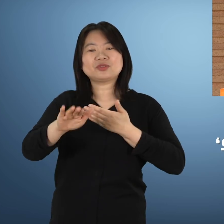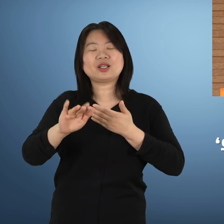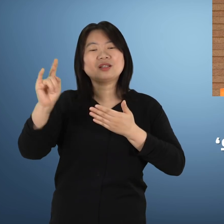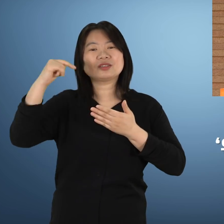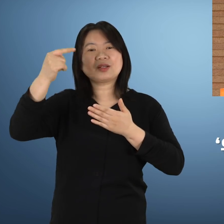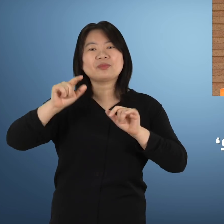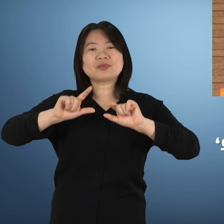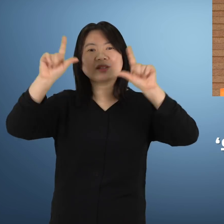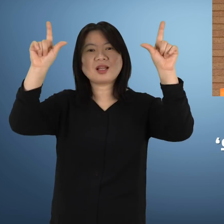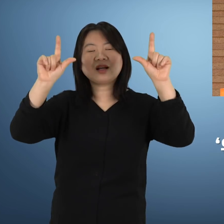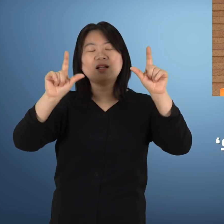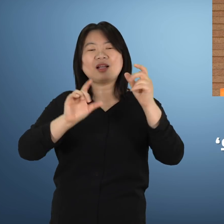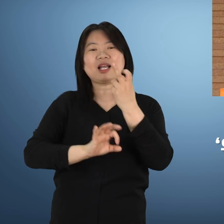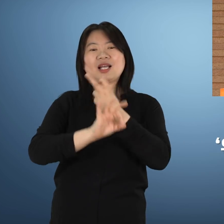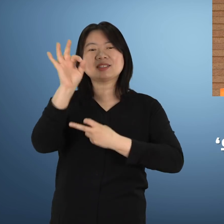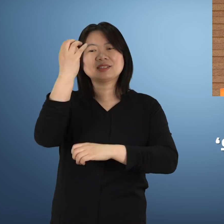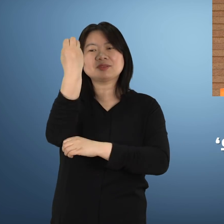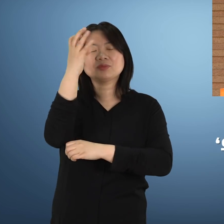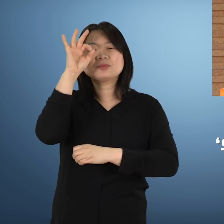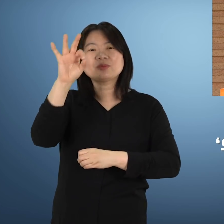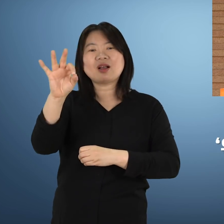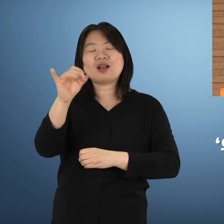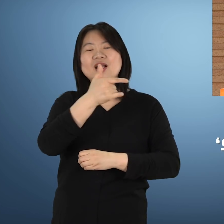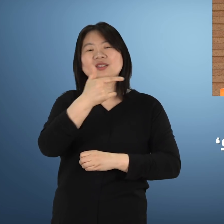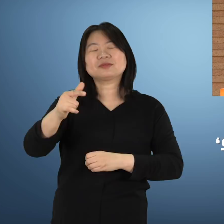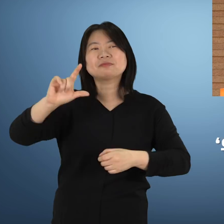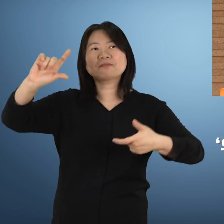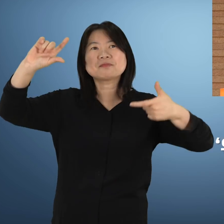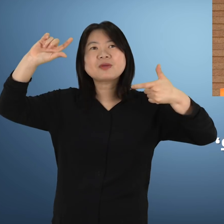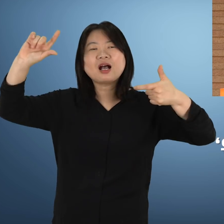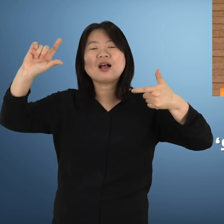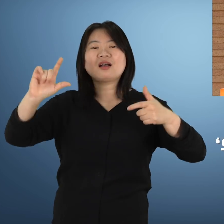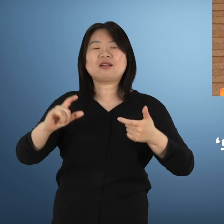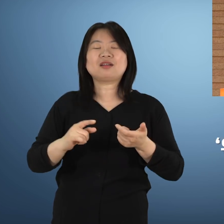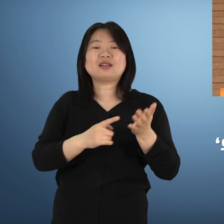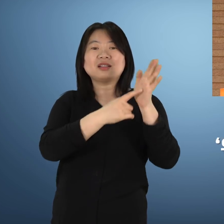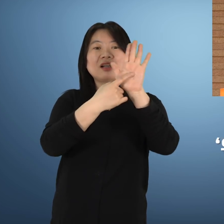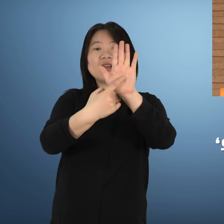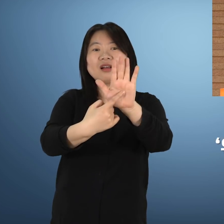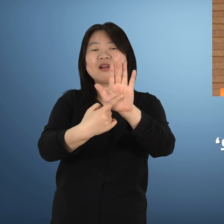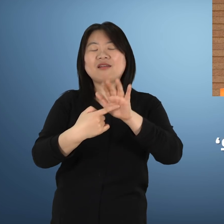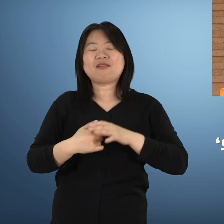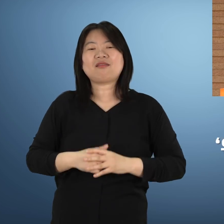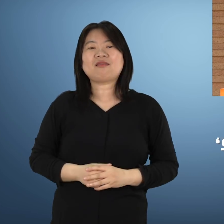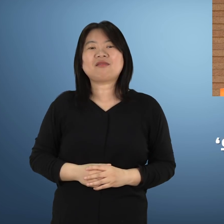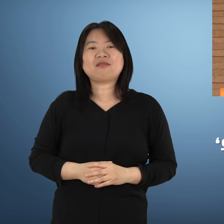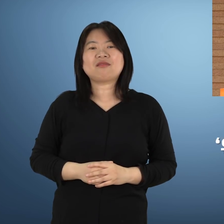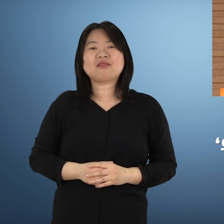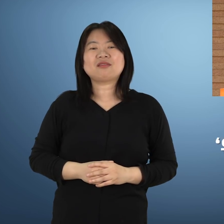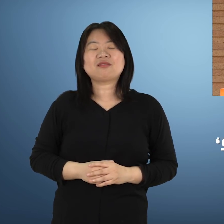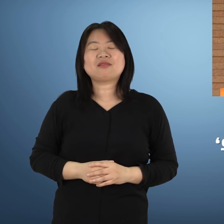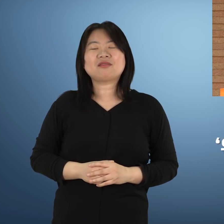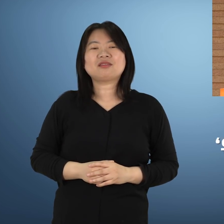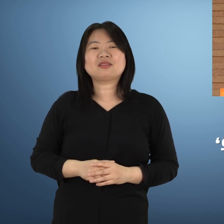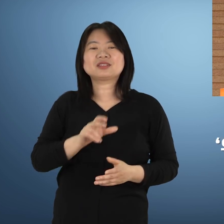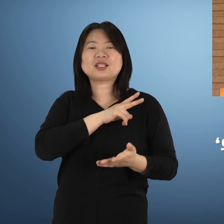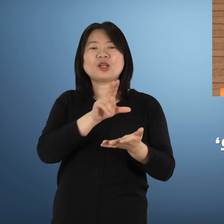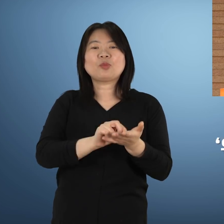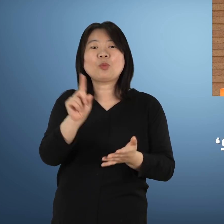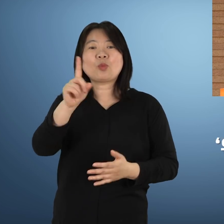그 다음날 조간신문에 대서특필하여 났던 헤드라인이 뭔지